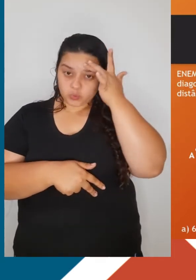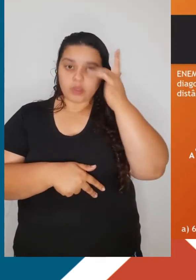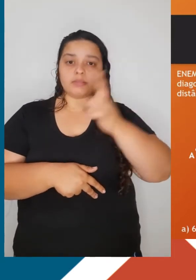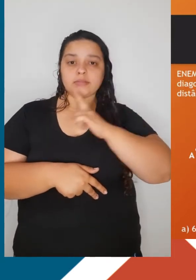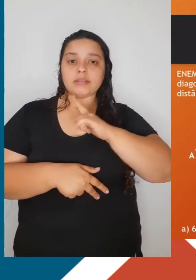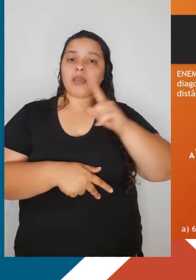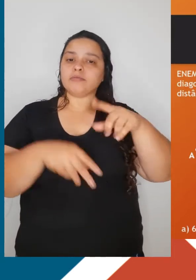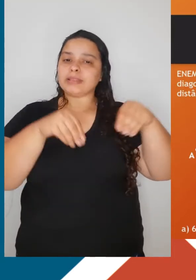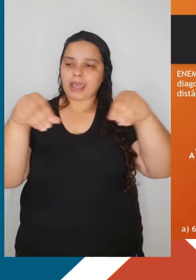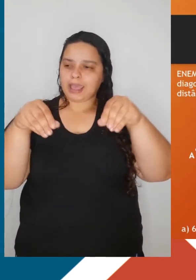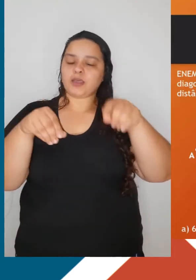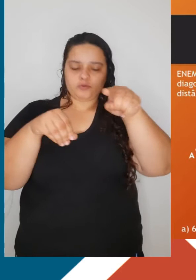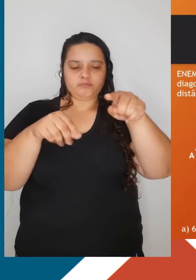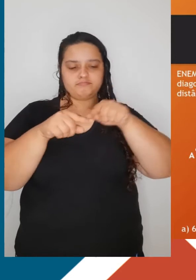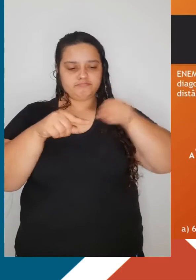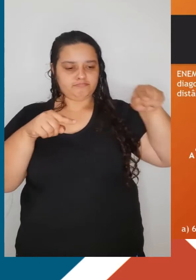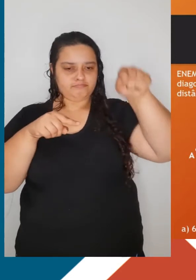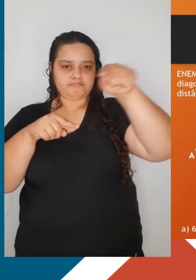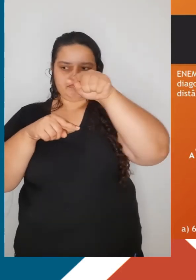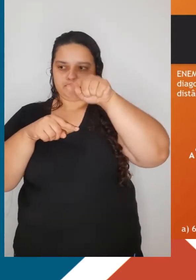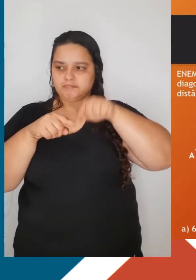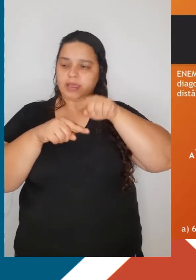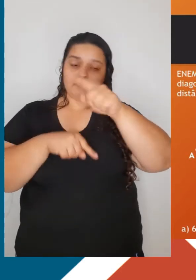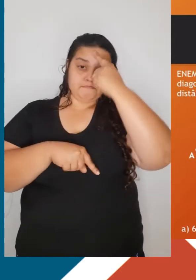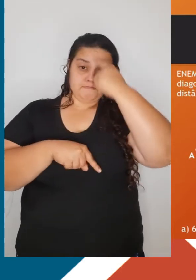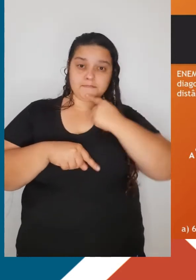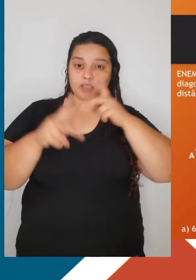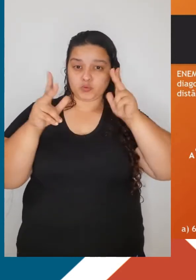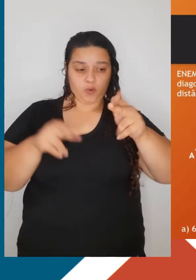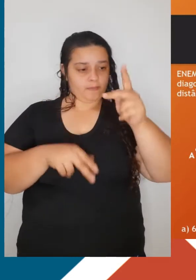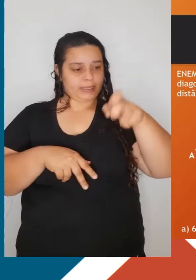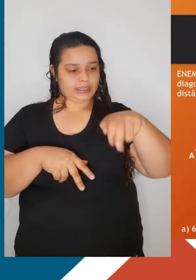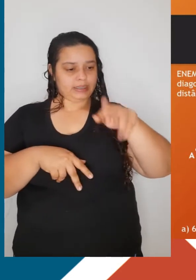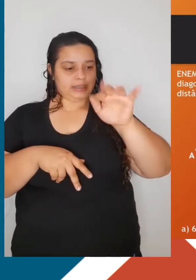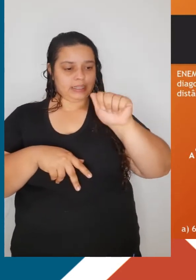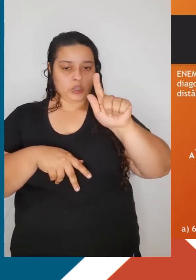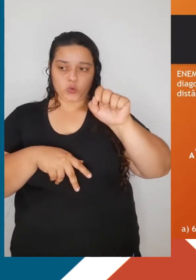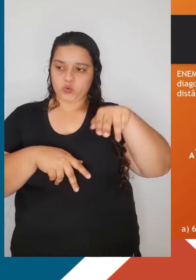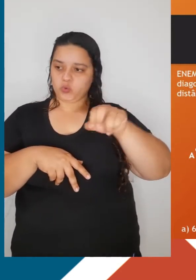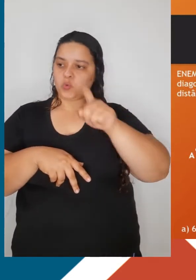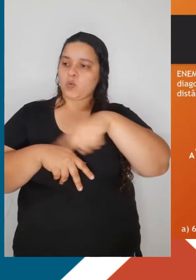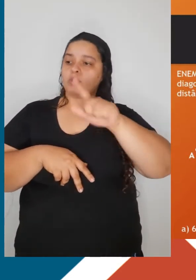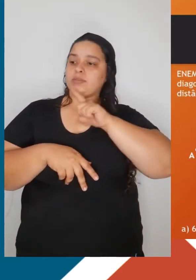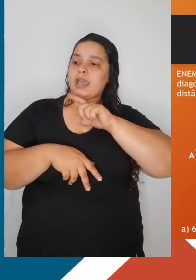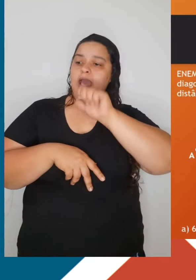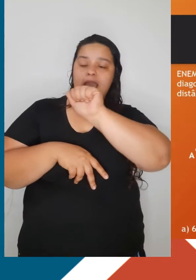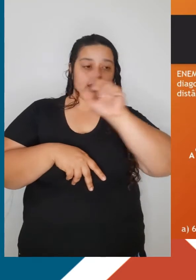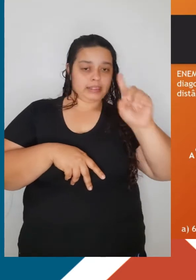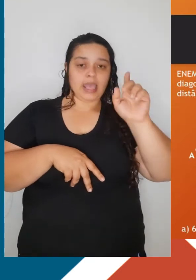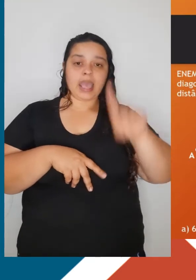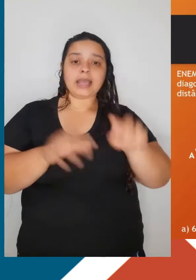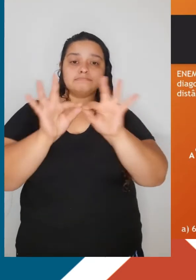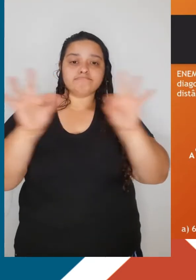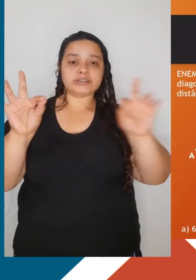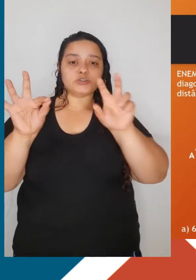pessoa possui um terreno em forma de um pentágono, como ilustrado na figura. Sabe-se que a diagonal AD mede